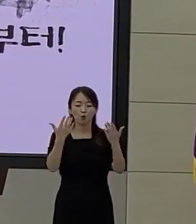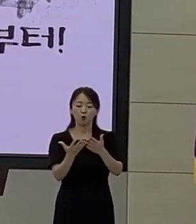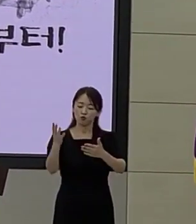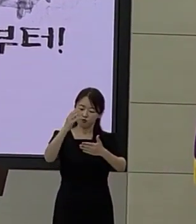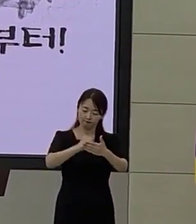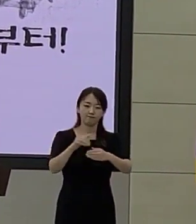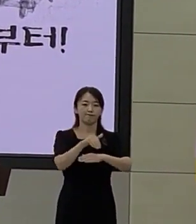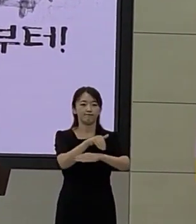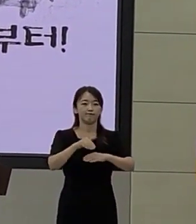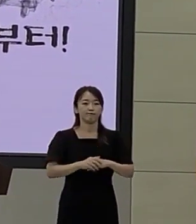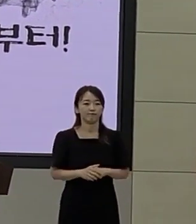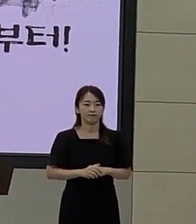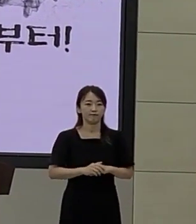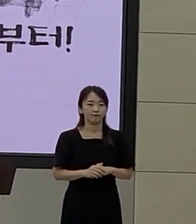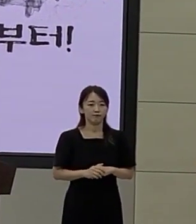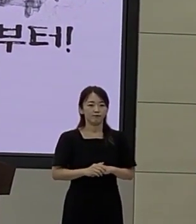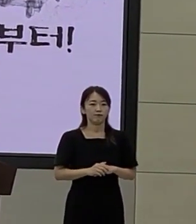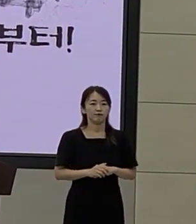모두 수용하겠습니다.